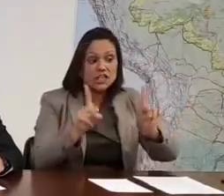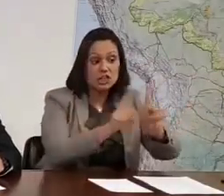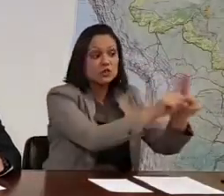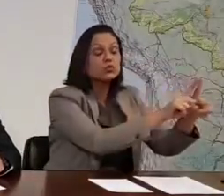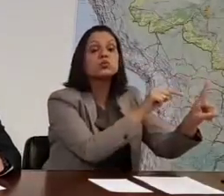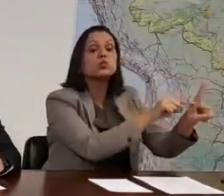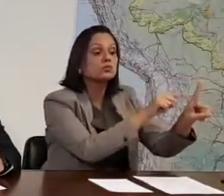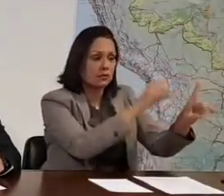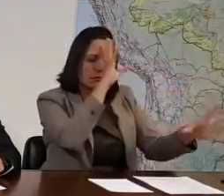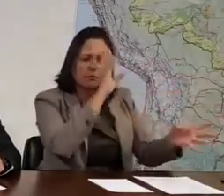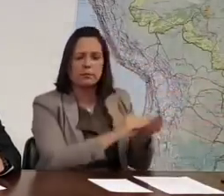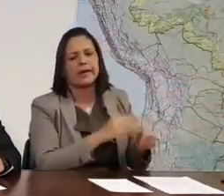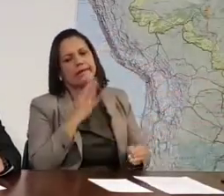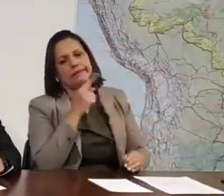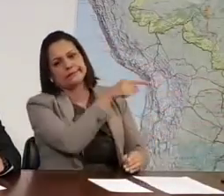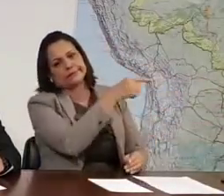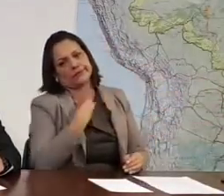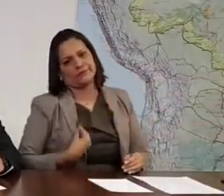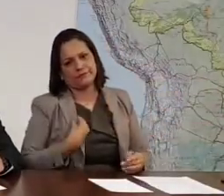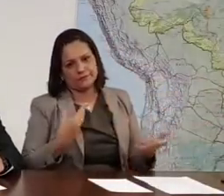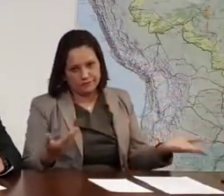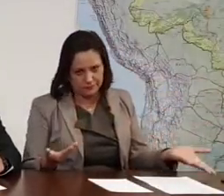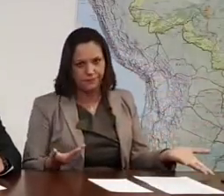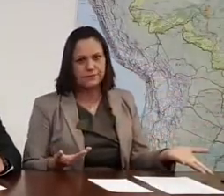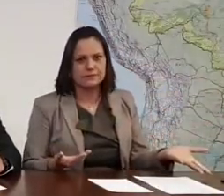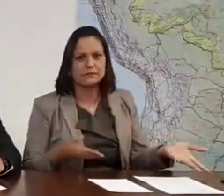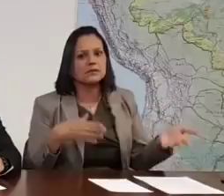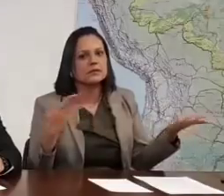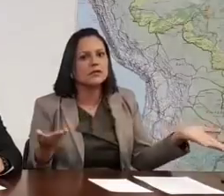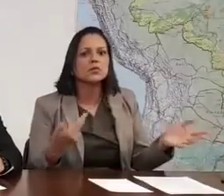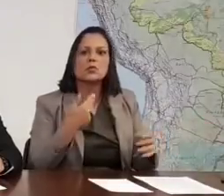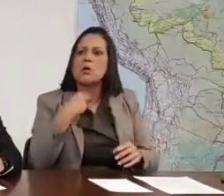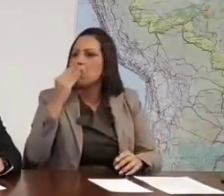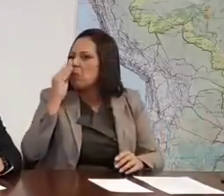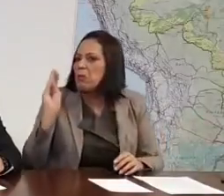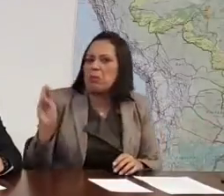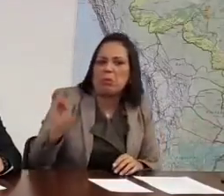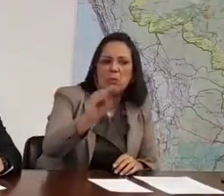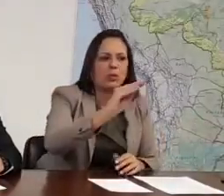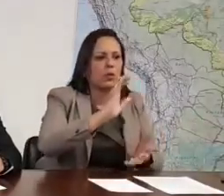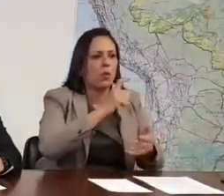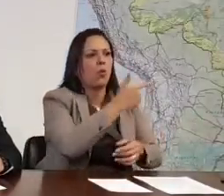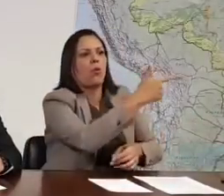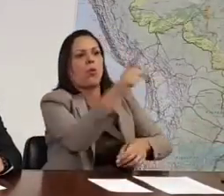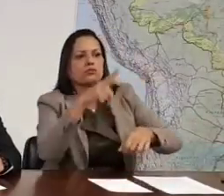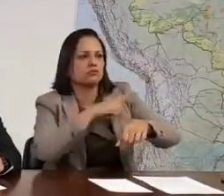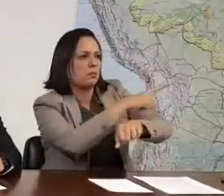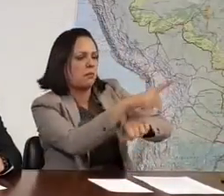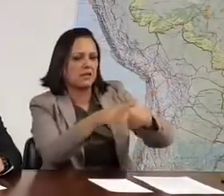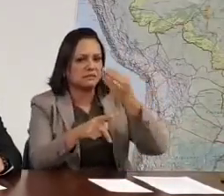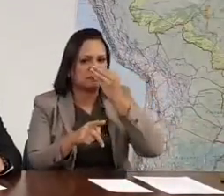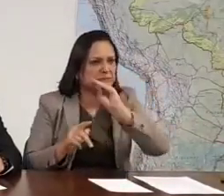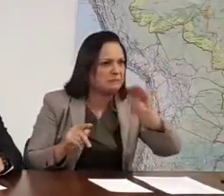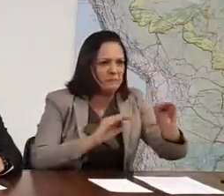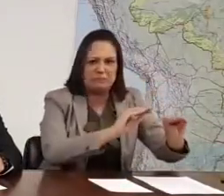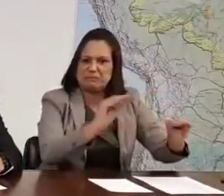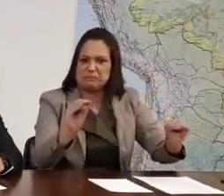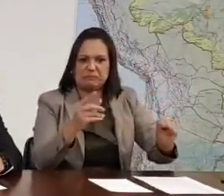mesmo? Isso. Não vamos aqui ignorar apoio, parcerias, comércio com outros países